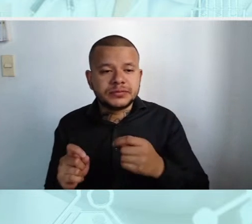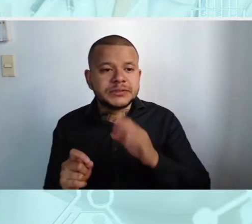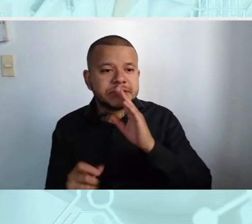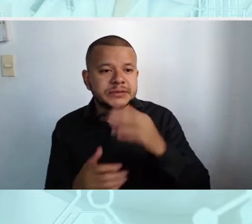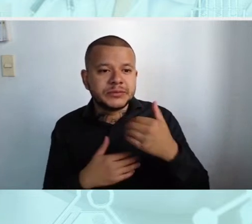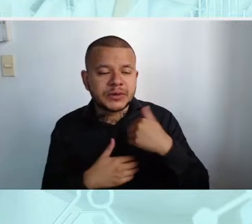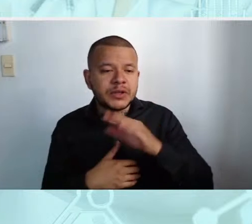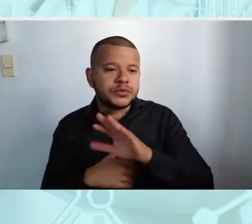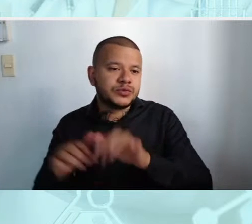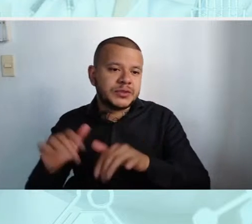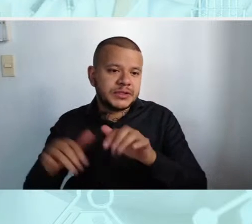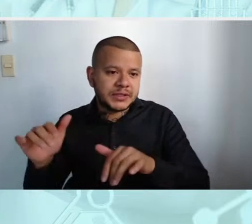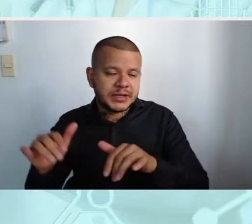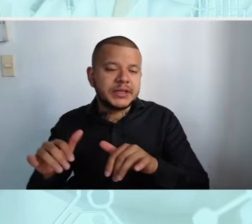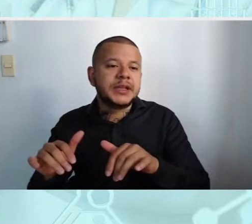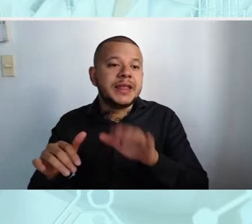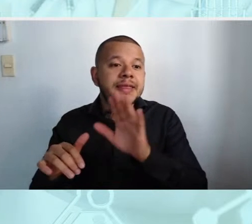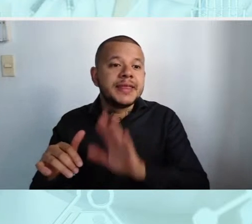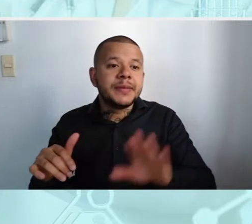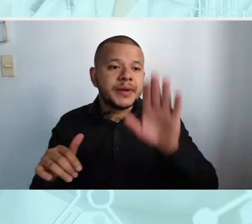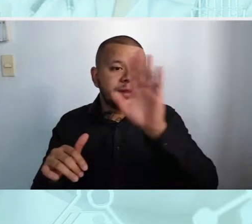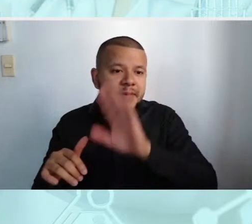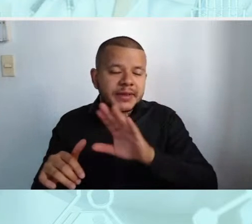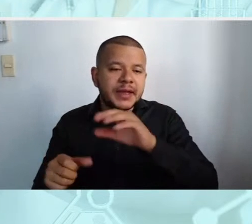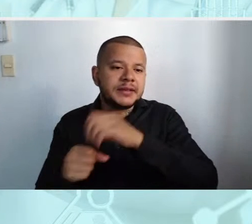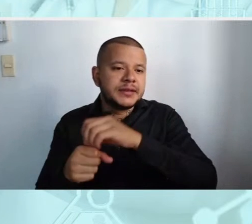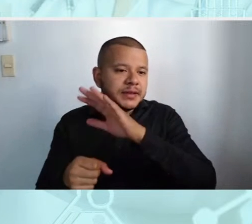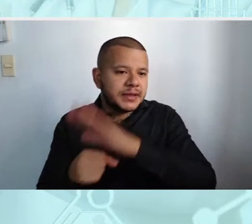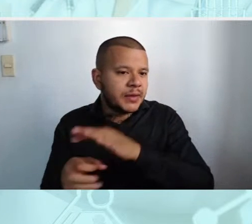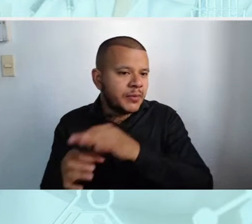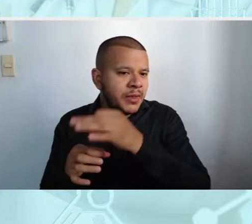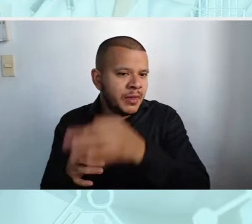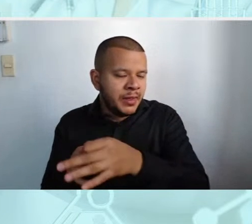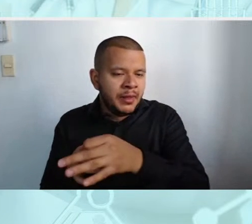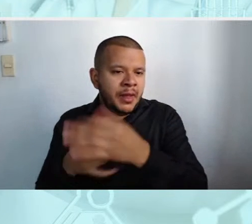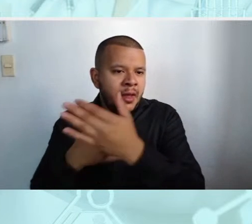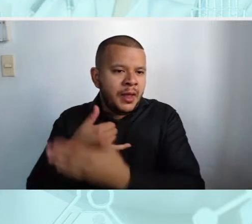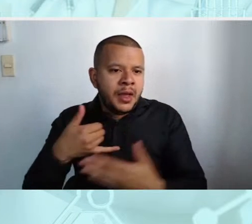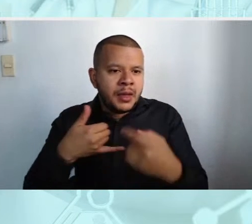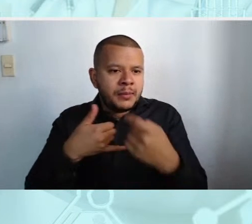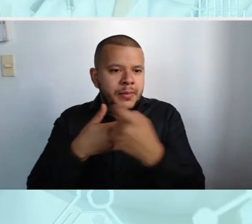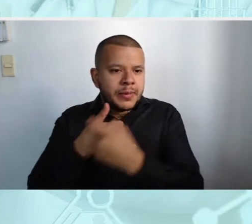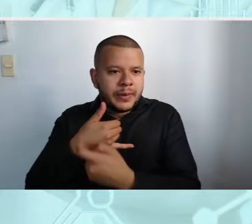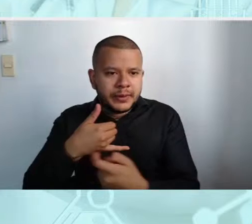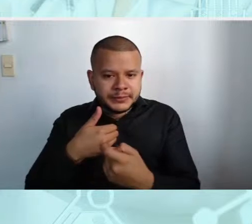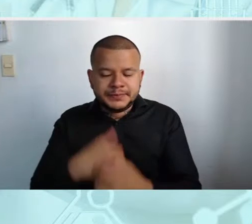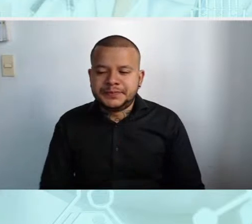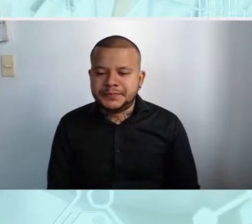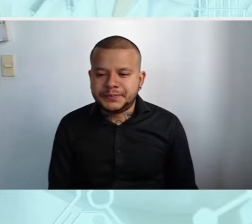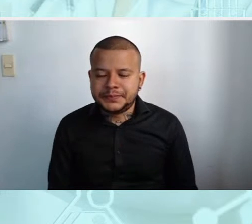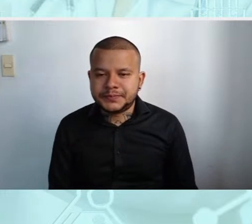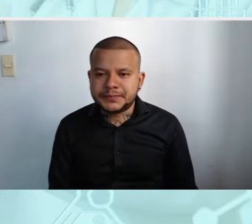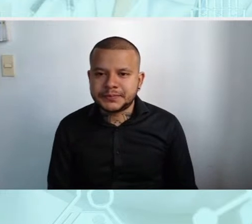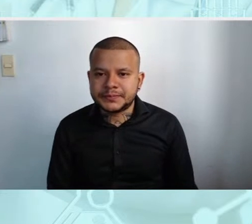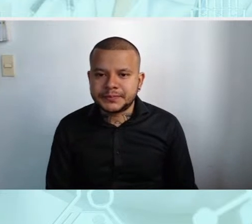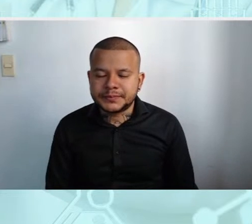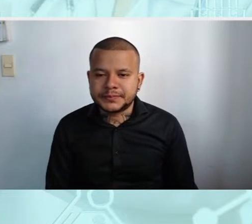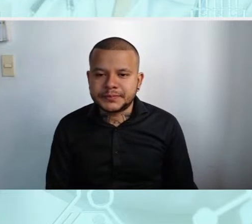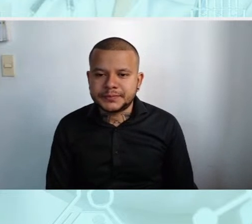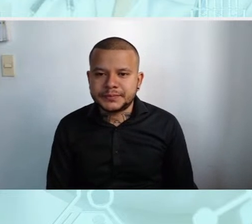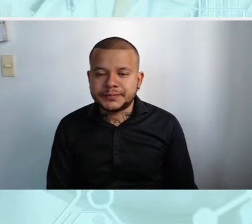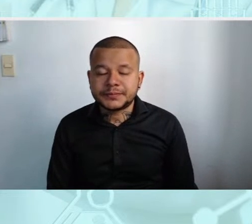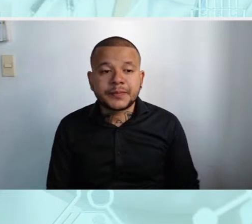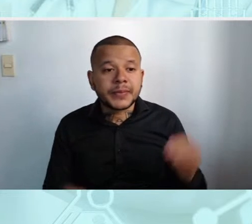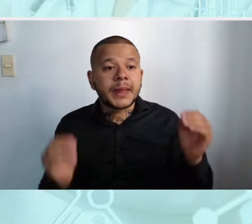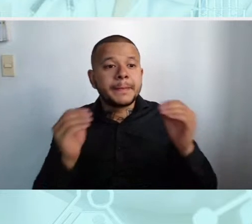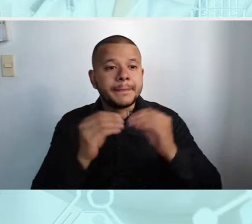las secretarías departamentales, distritales y municipales de nuestro país, sino que además el enfoque con el